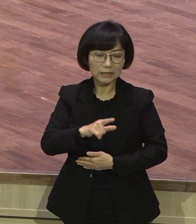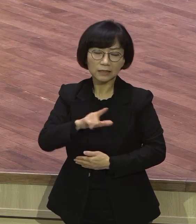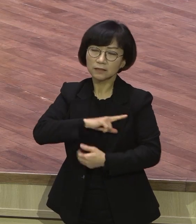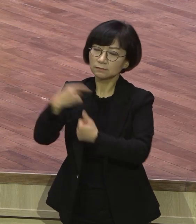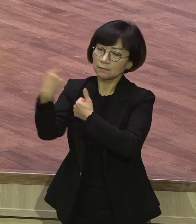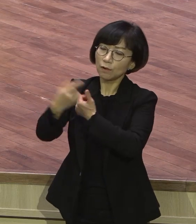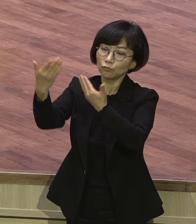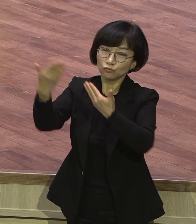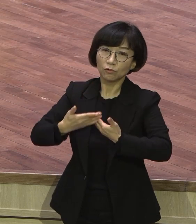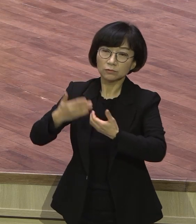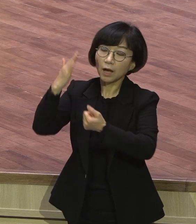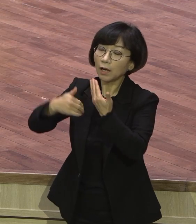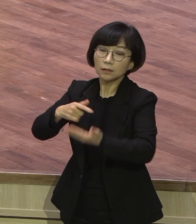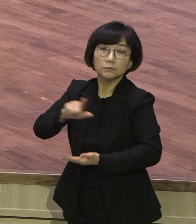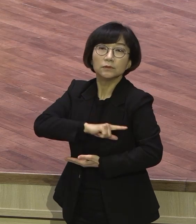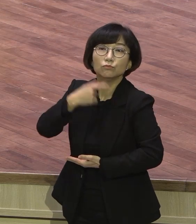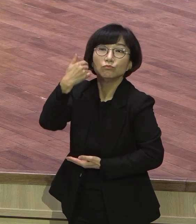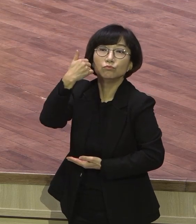이름이 여호와예요.